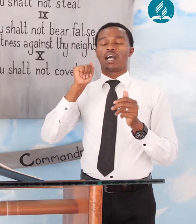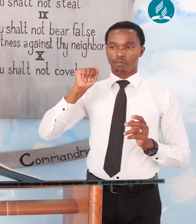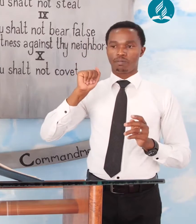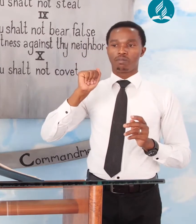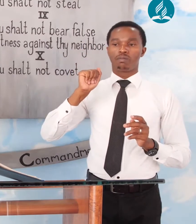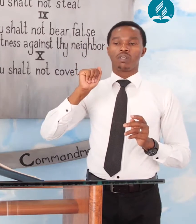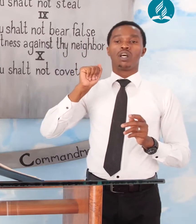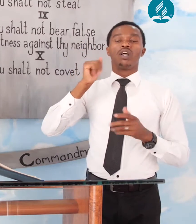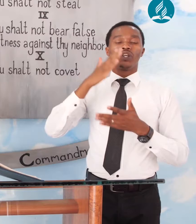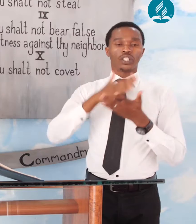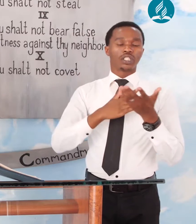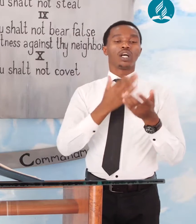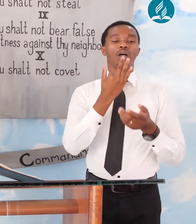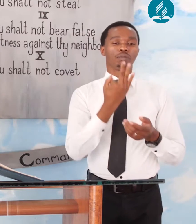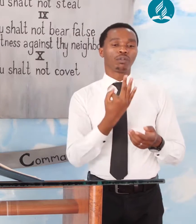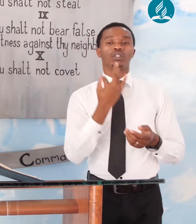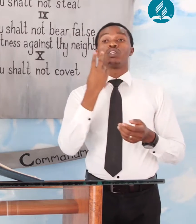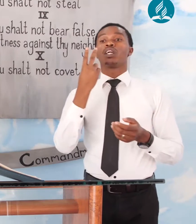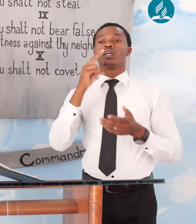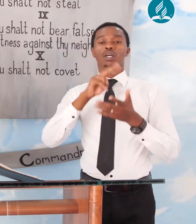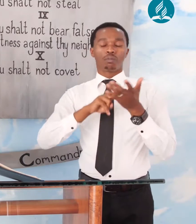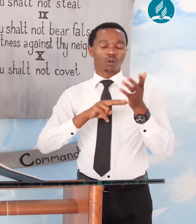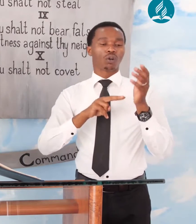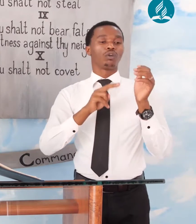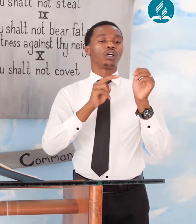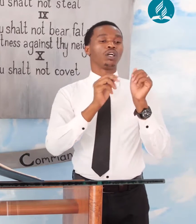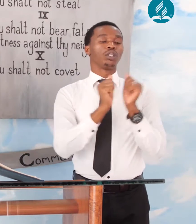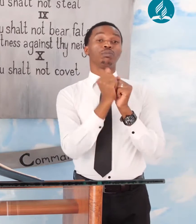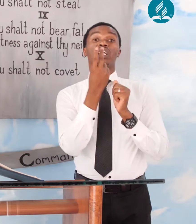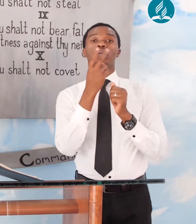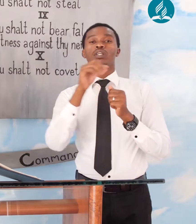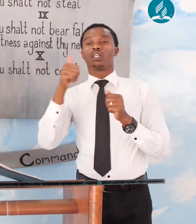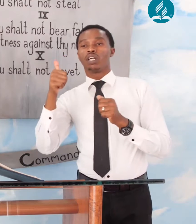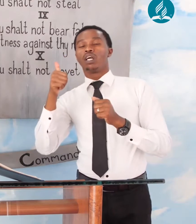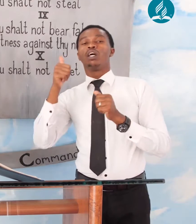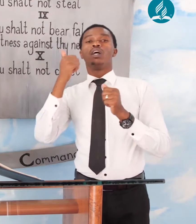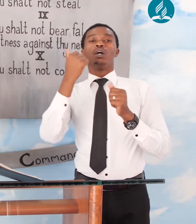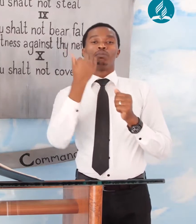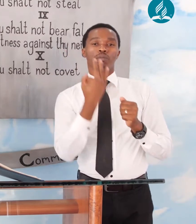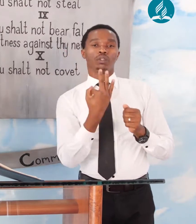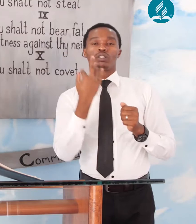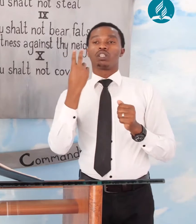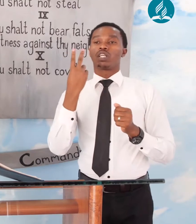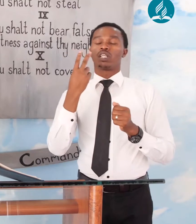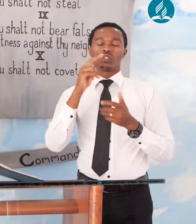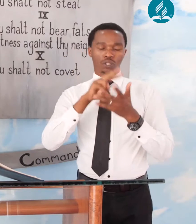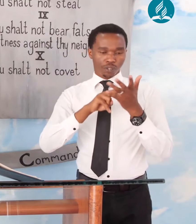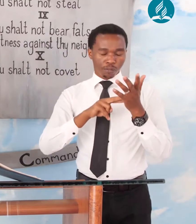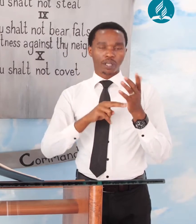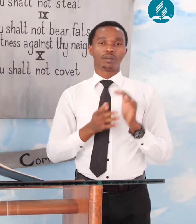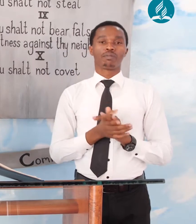32 umurongo wa 12 n'uwa 32 haravuga ngo duhere ku murongo wa 12 haravuga